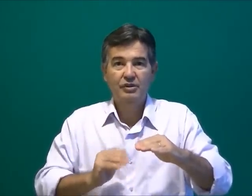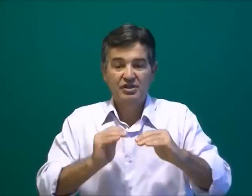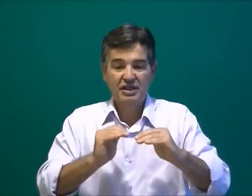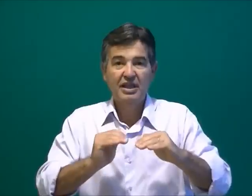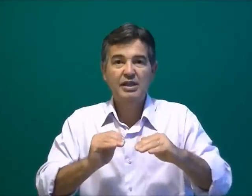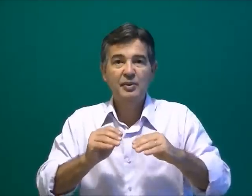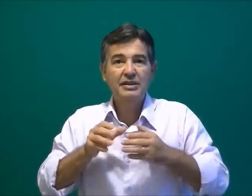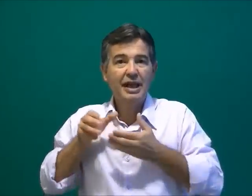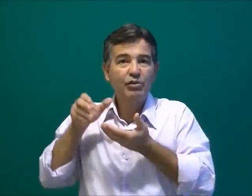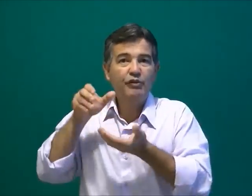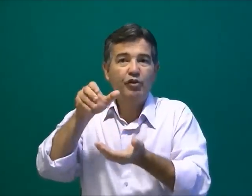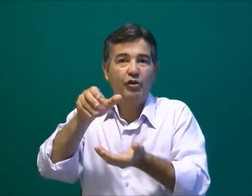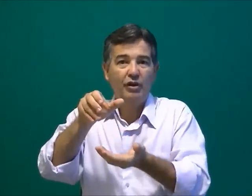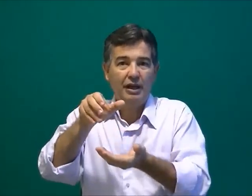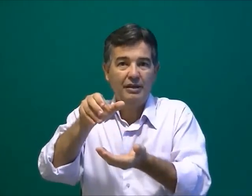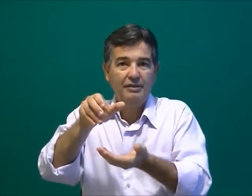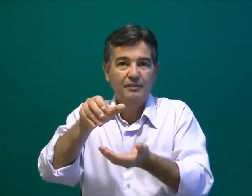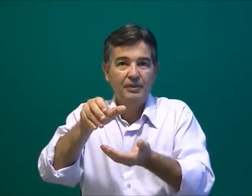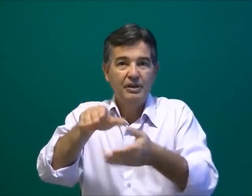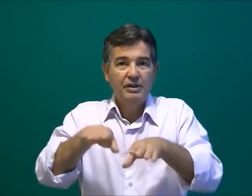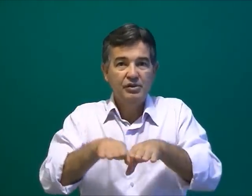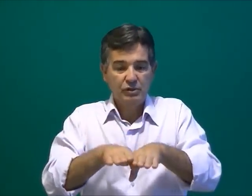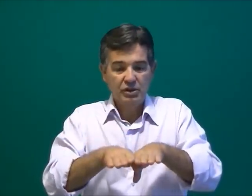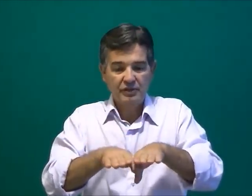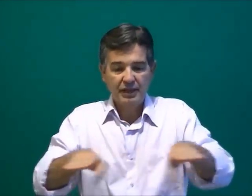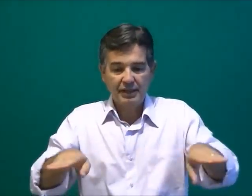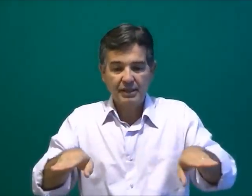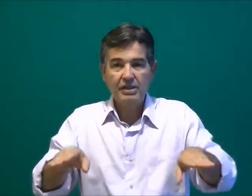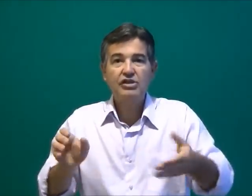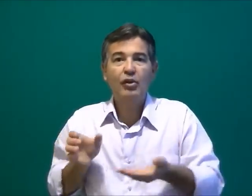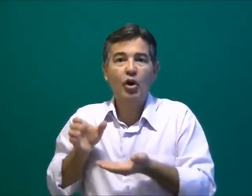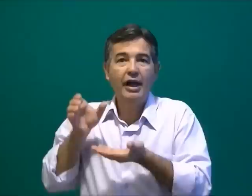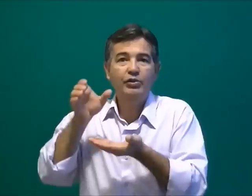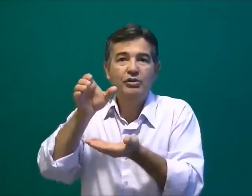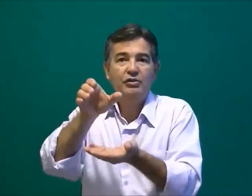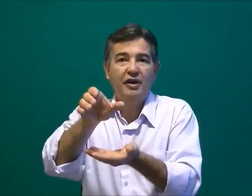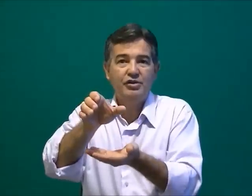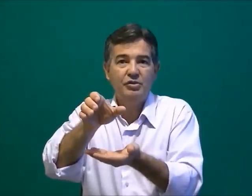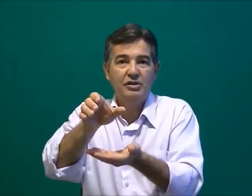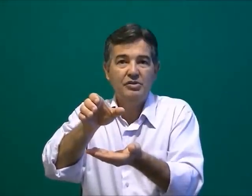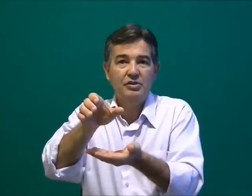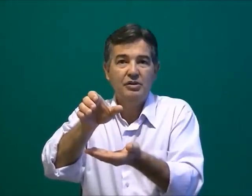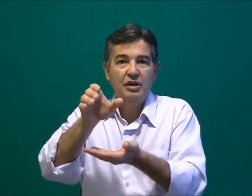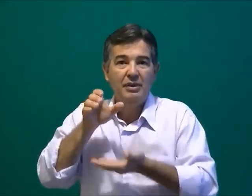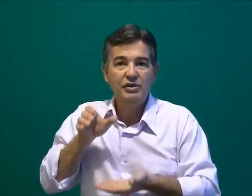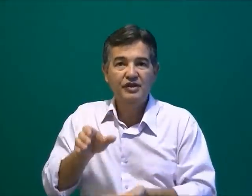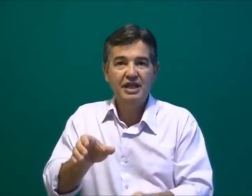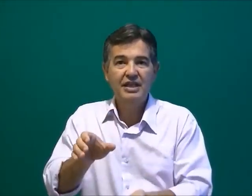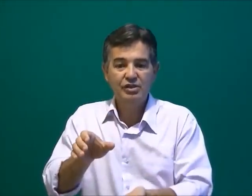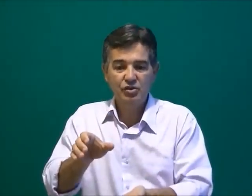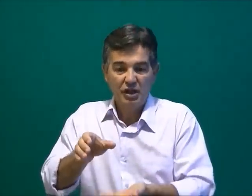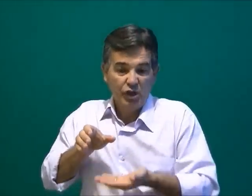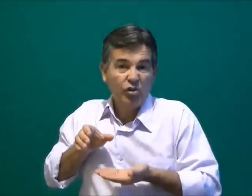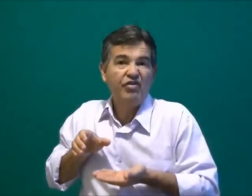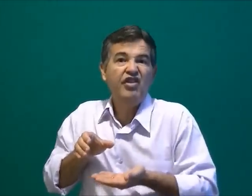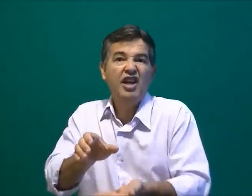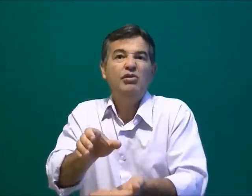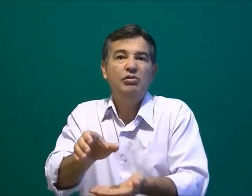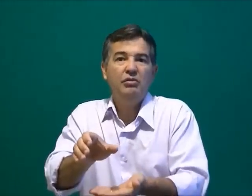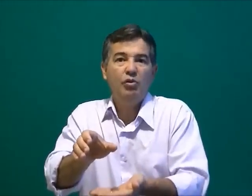você tem que respeitar quando for colocar. Então, se o nível está aqui, está correto quando eu faço isso. Mas se eu fizer isso, eu estou enfiando